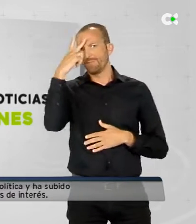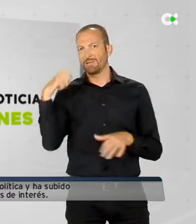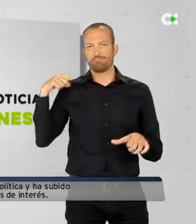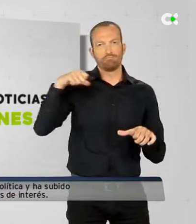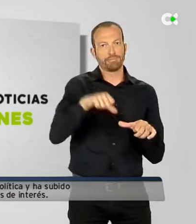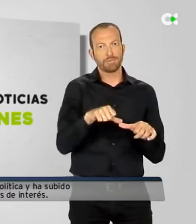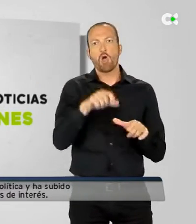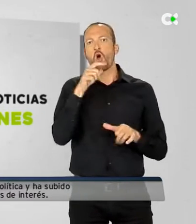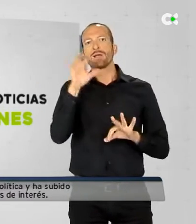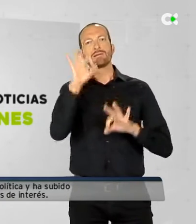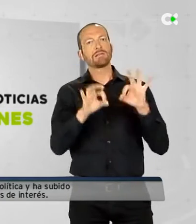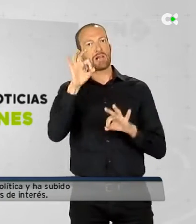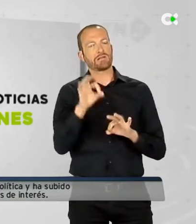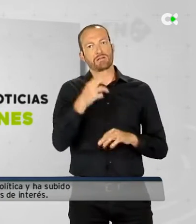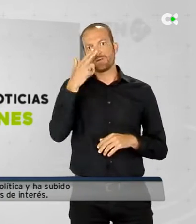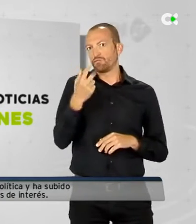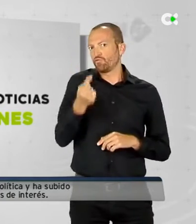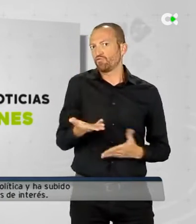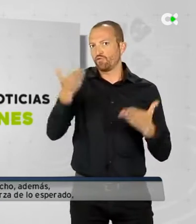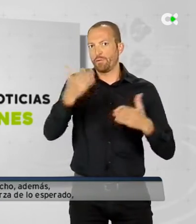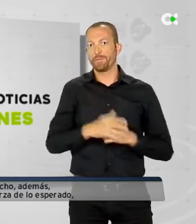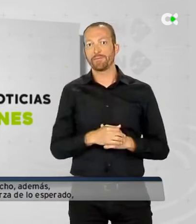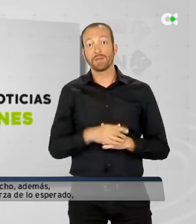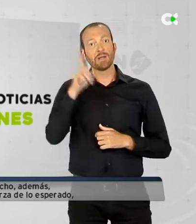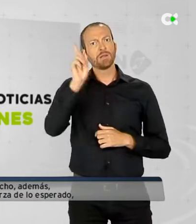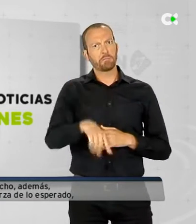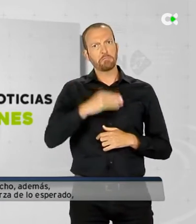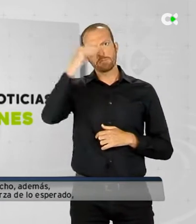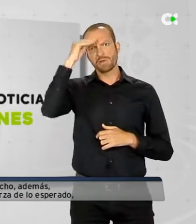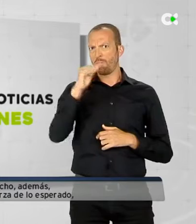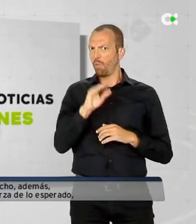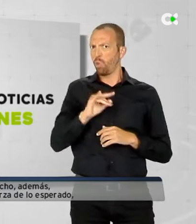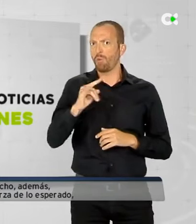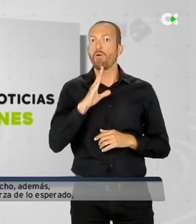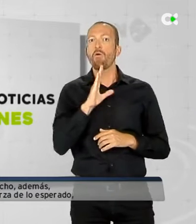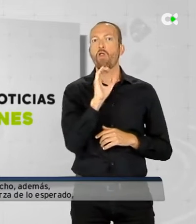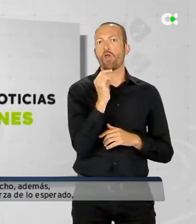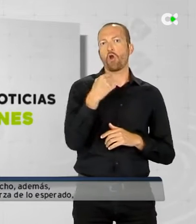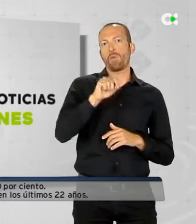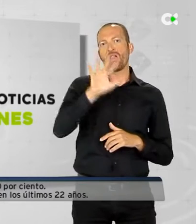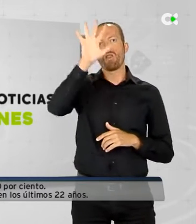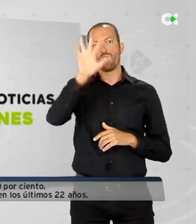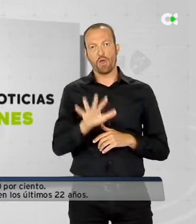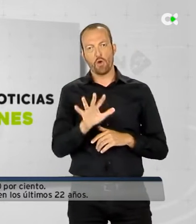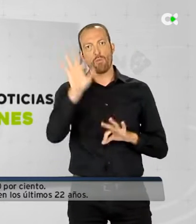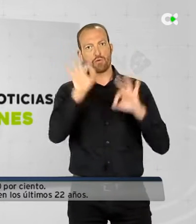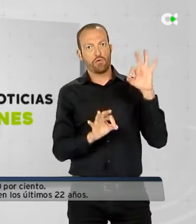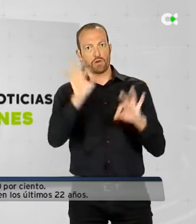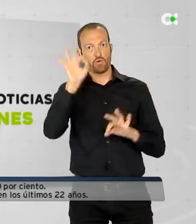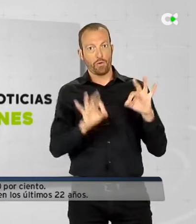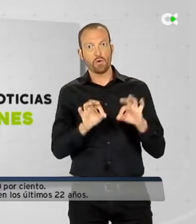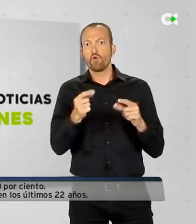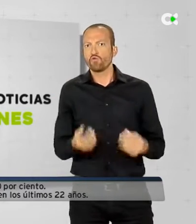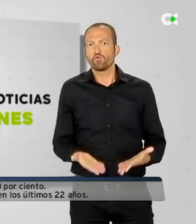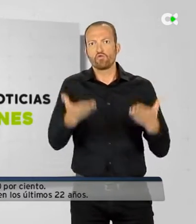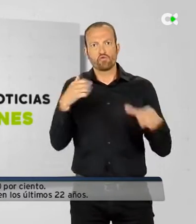política y ha subido los tipos de interés. Lo ha hecho, además, con mayor fuerza de lo esperado, un 0,50%,